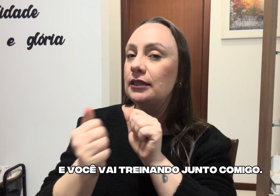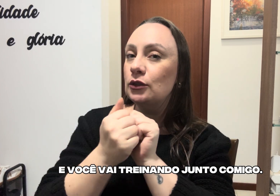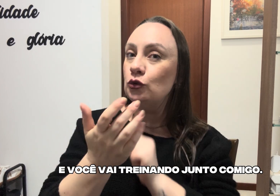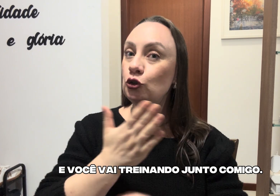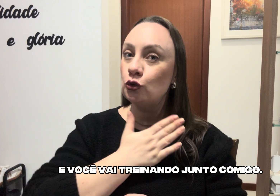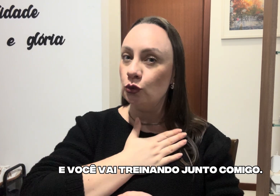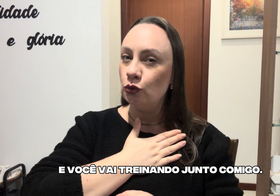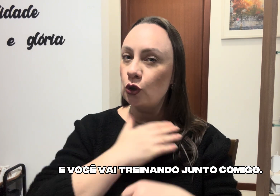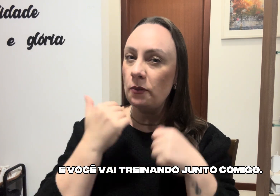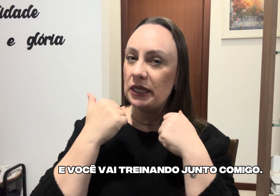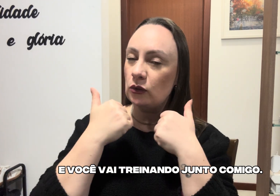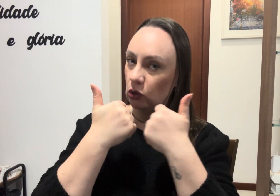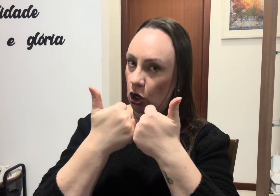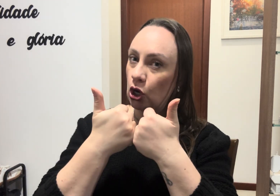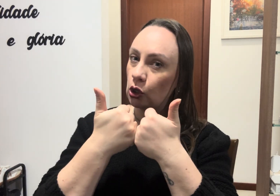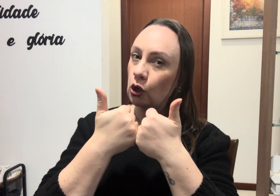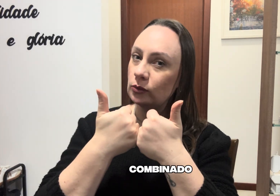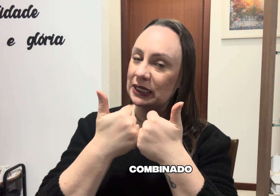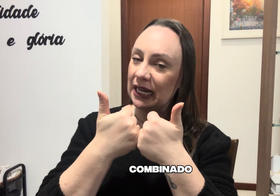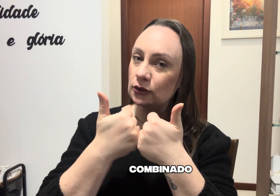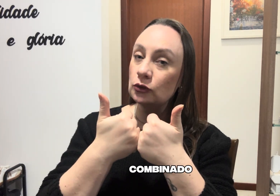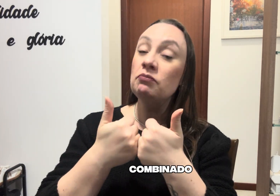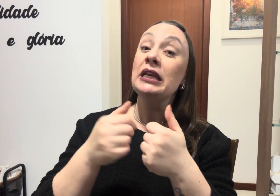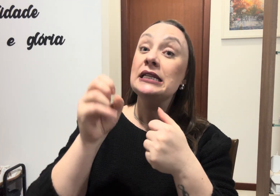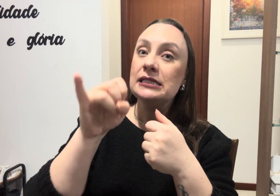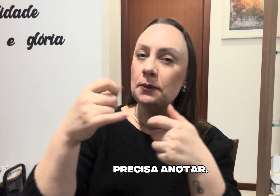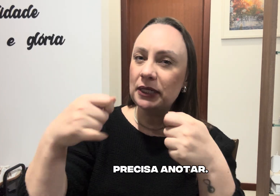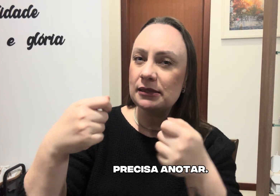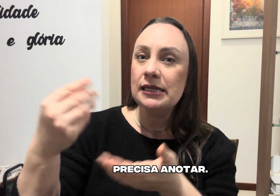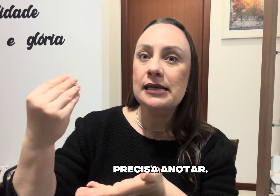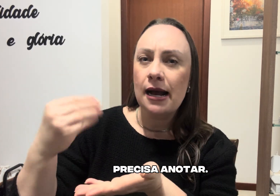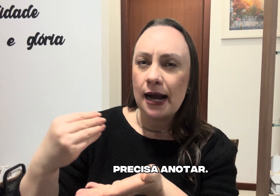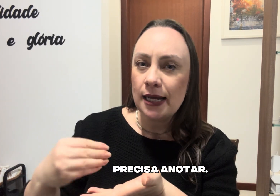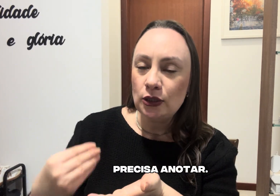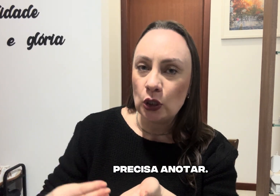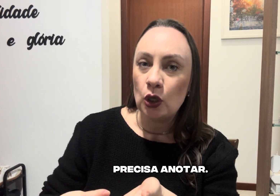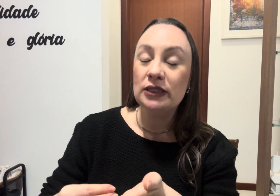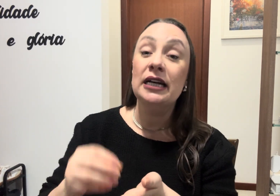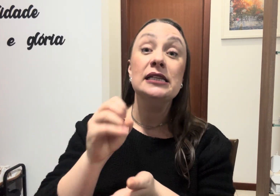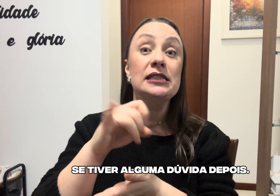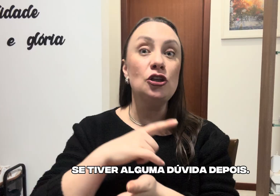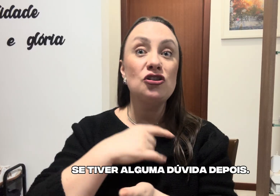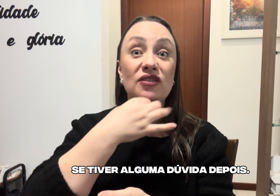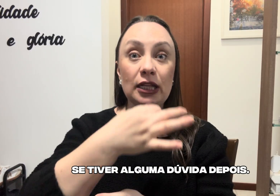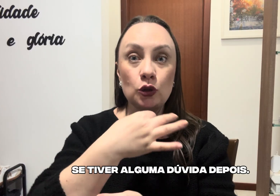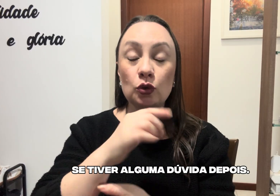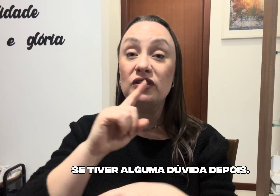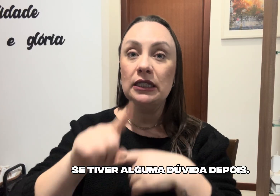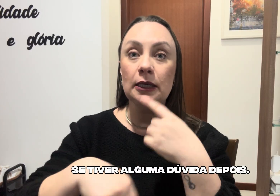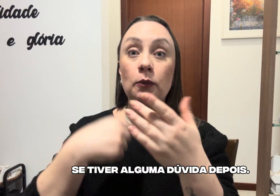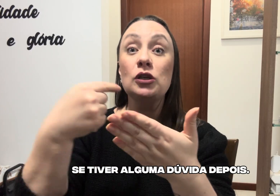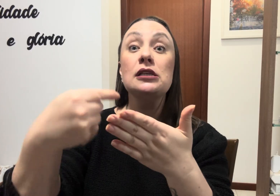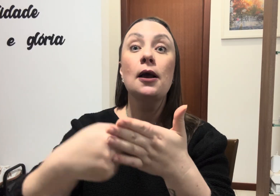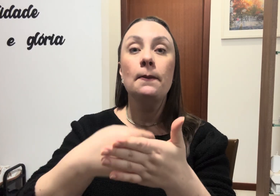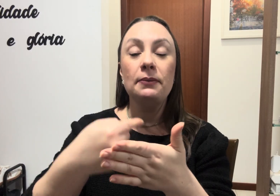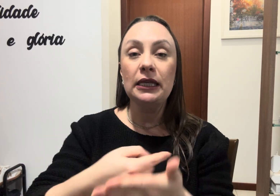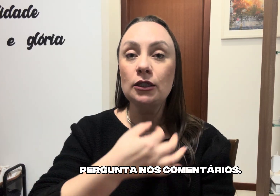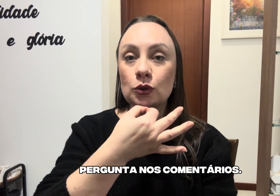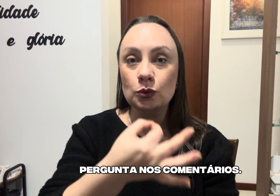treinando junto comigo. Combinado? Se precisa, anota. Se tiver dúvida, depois pergunta